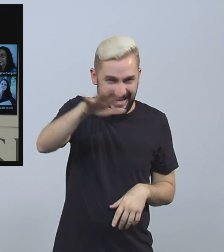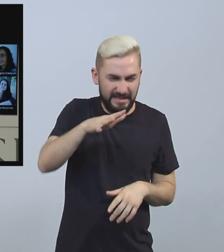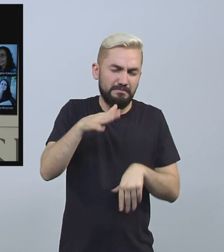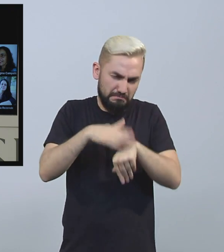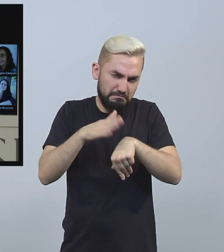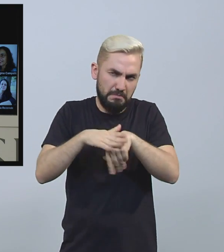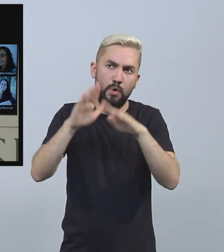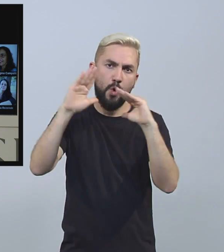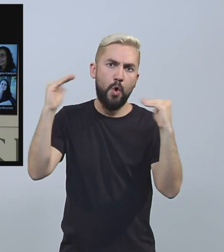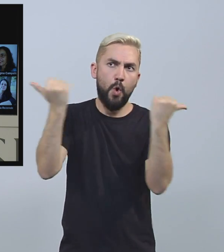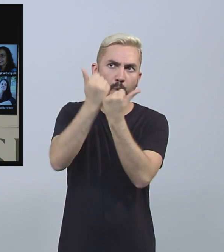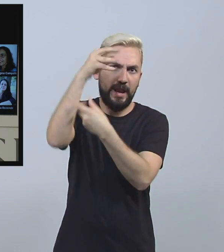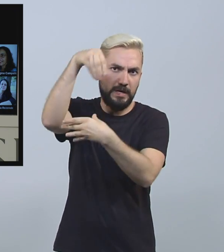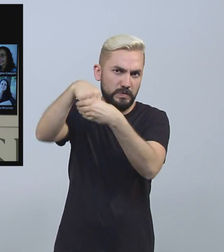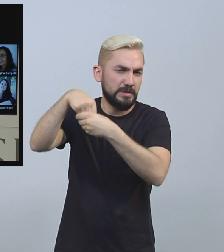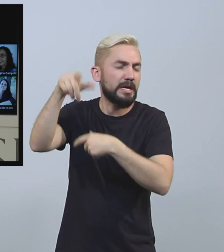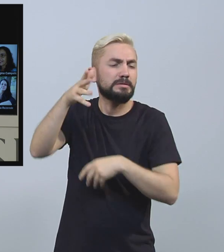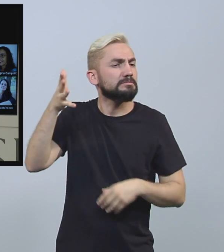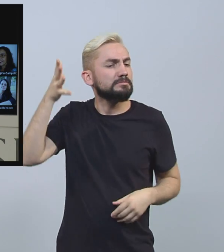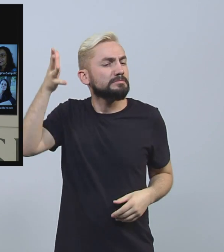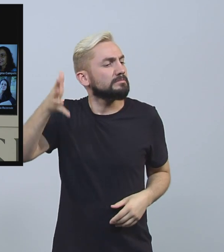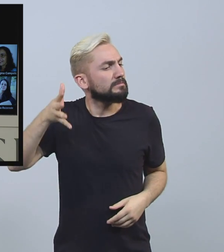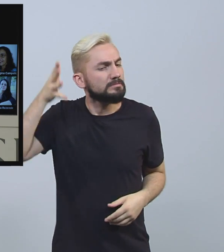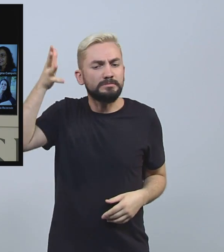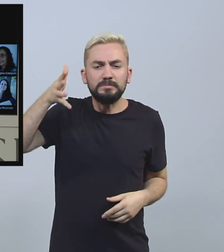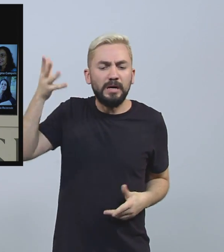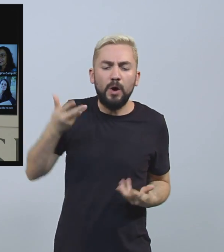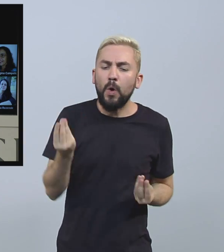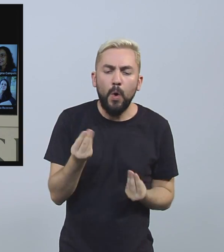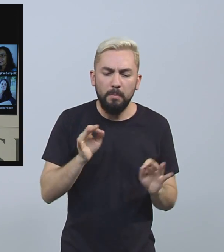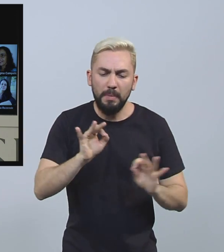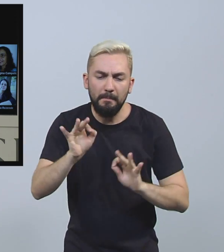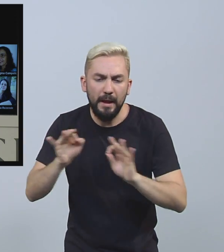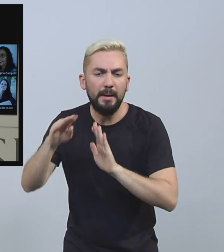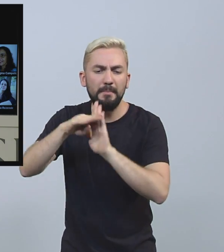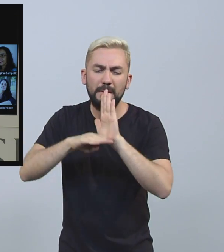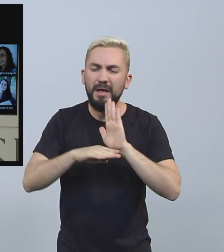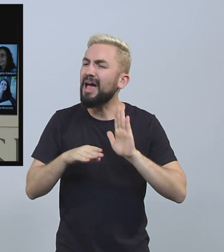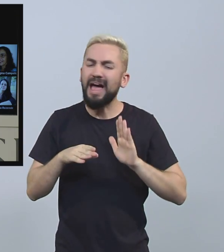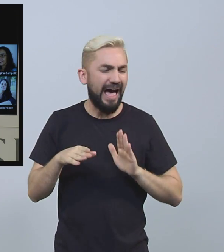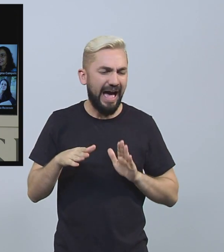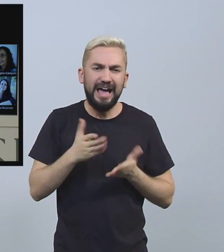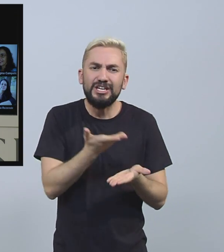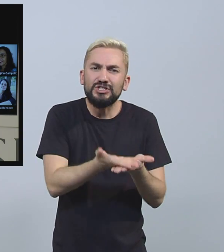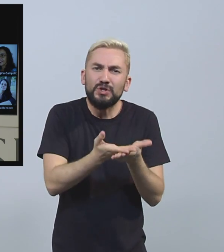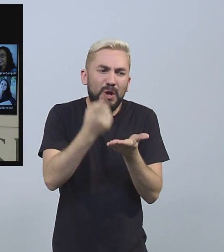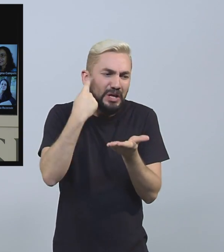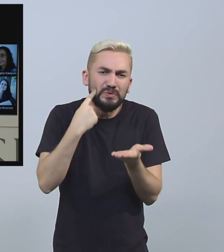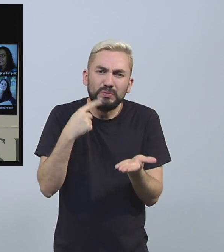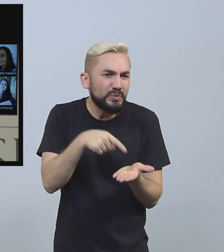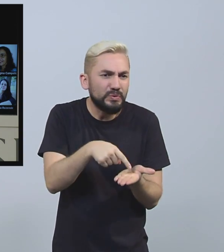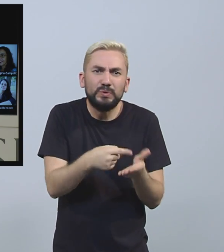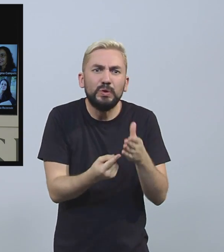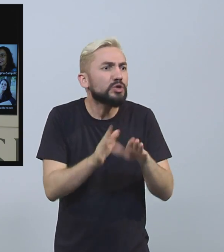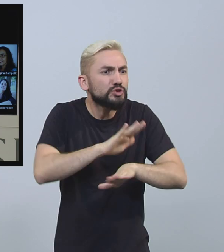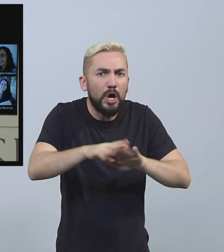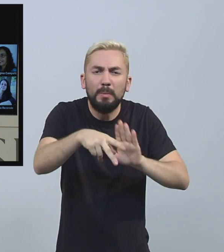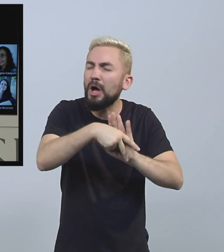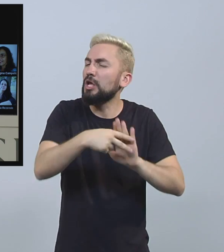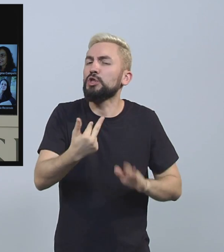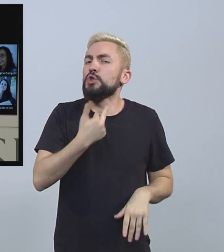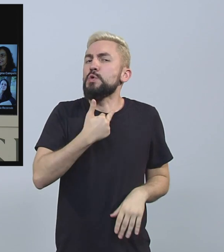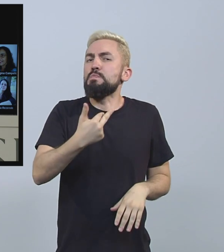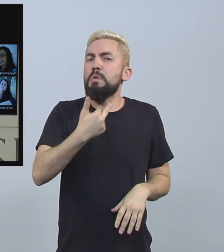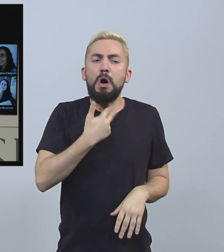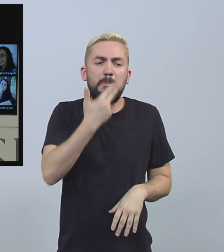reinante nesse evento era de que as escolas de surdos eram segregacionistas e que, portanto, estavam indo na